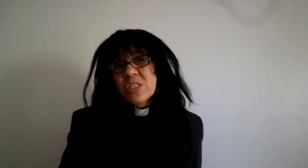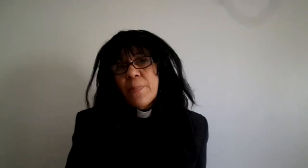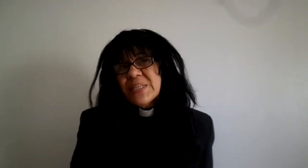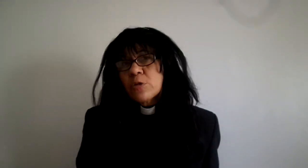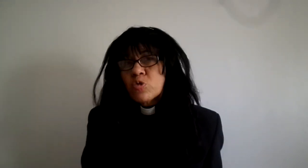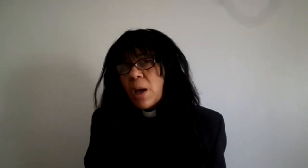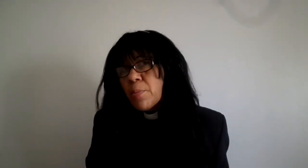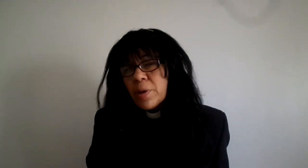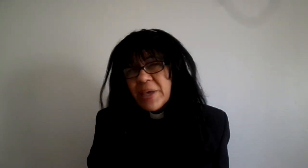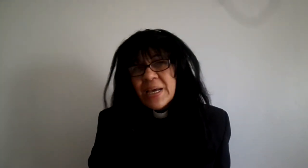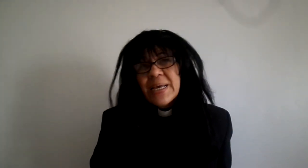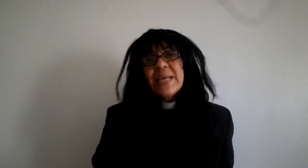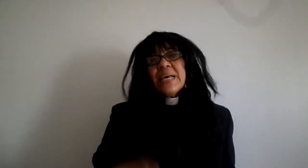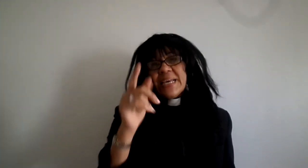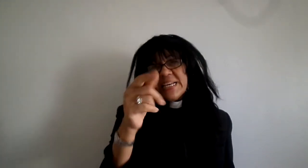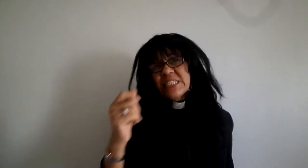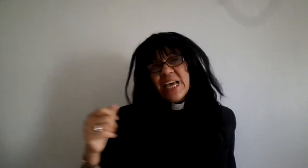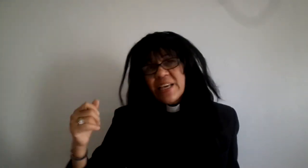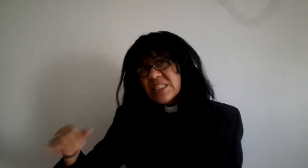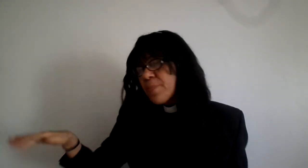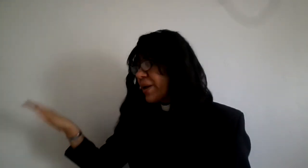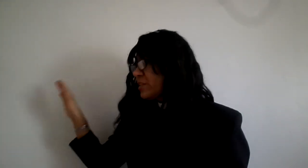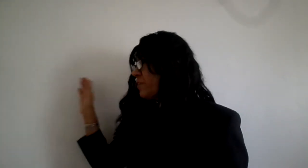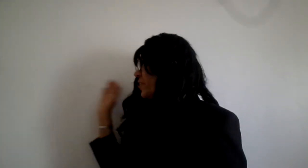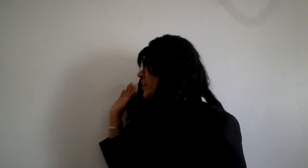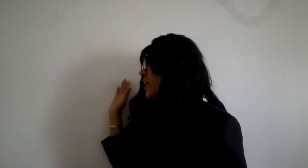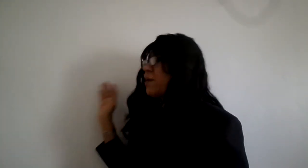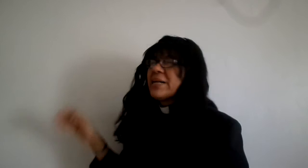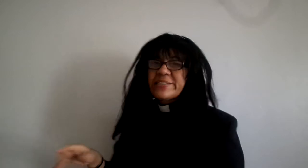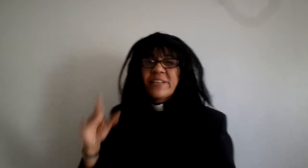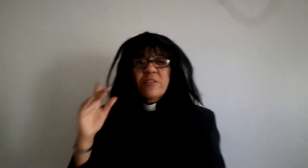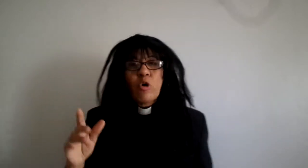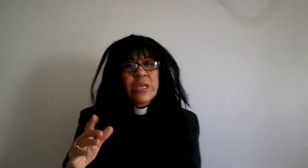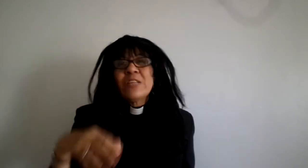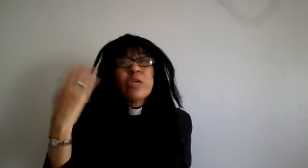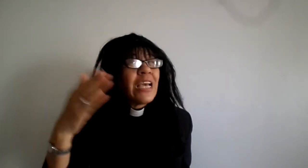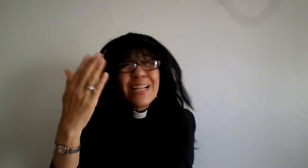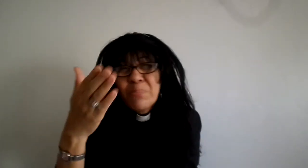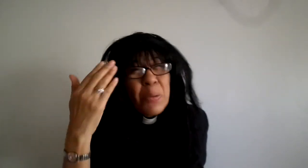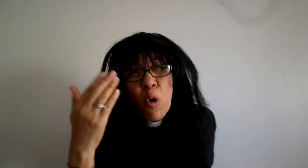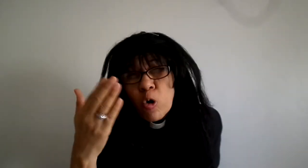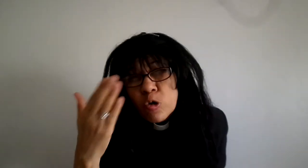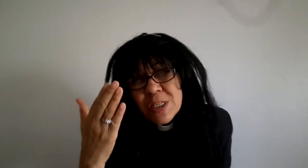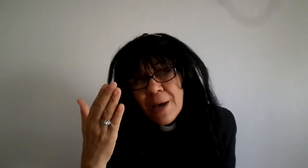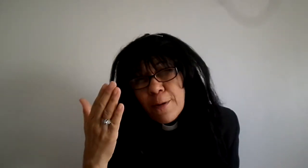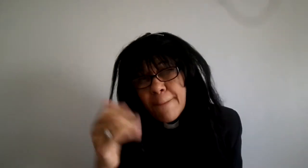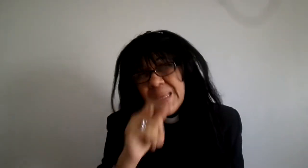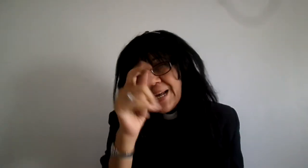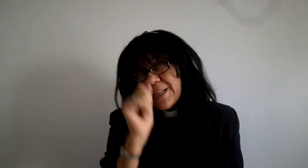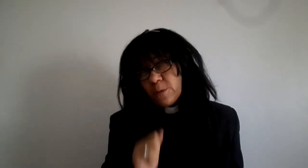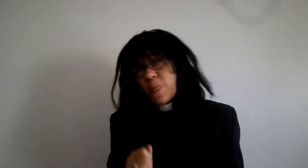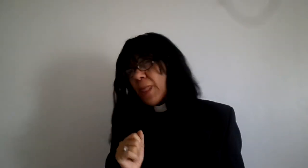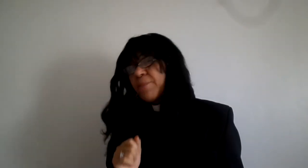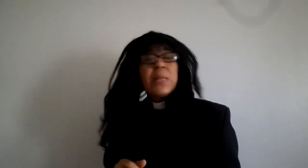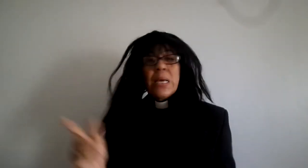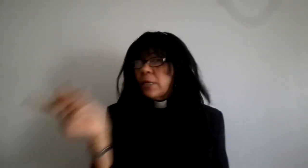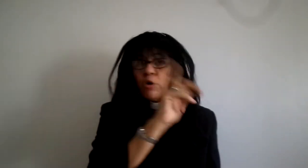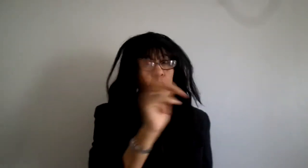sepa, si tú sabes muy bien, que si alguien se para en el frente a hablarte de Dios y ni él mismo conoce a Dios, mira eso. Él no lo